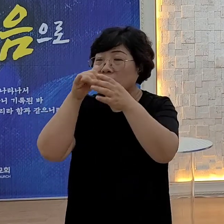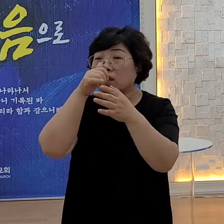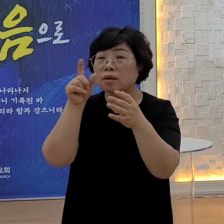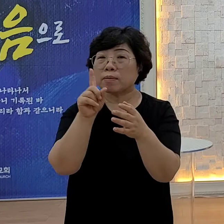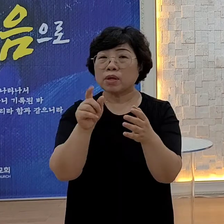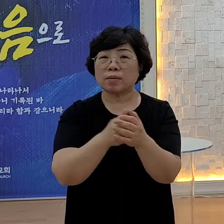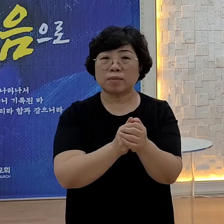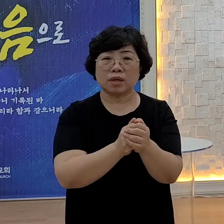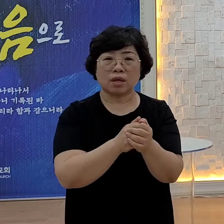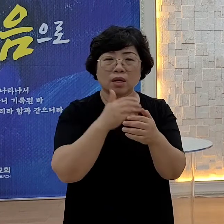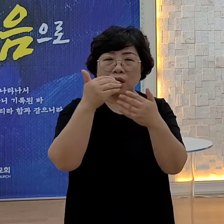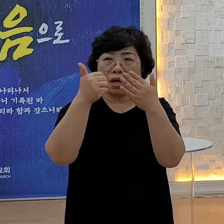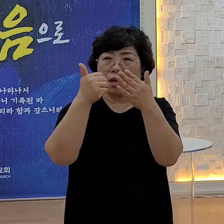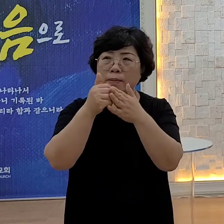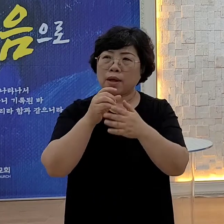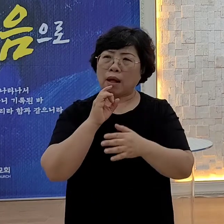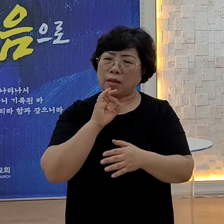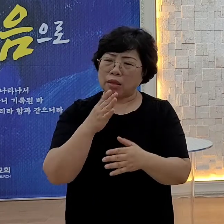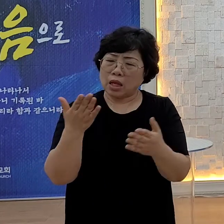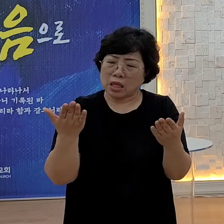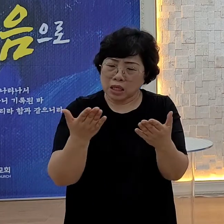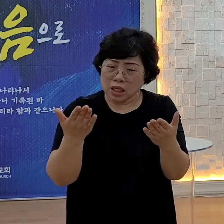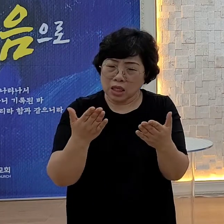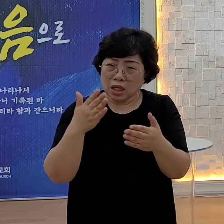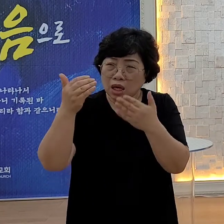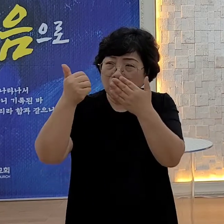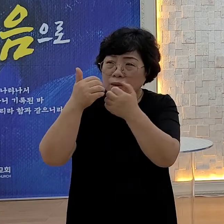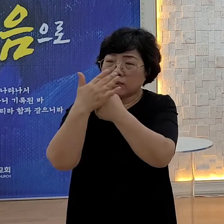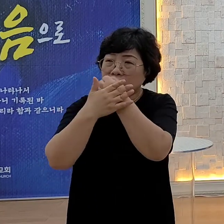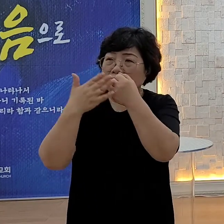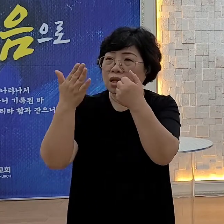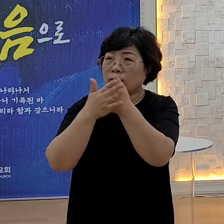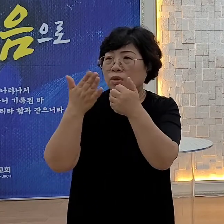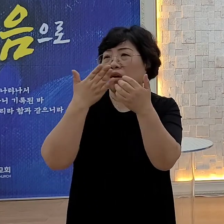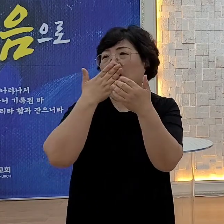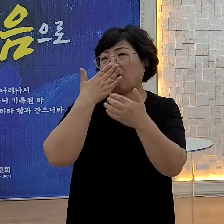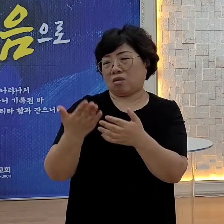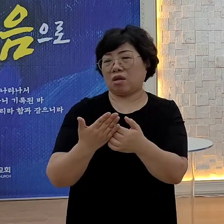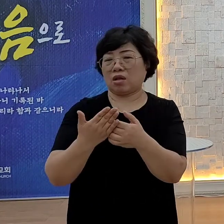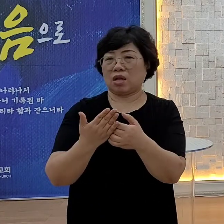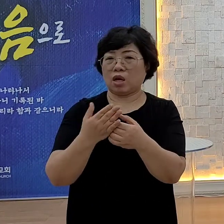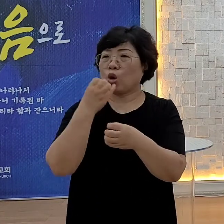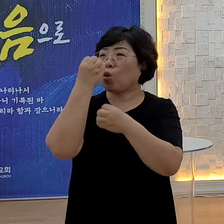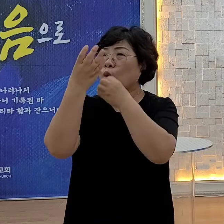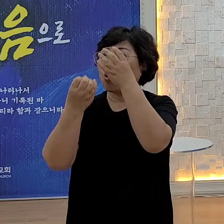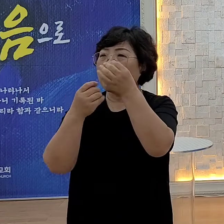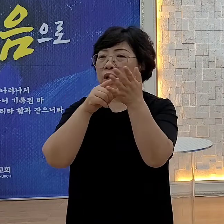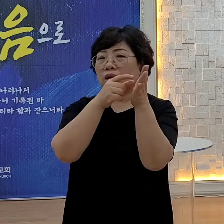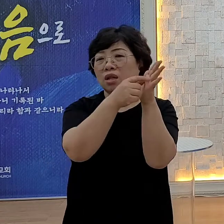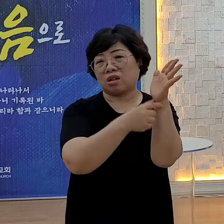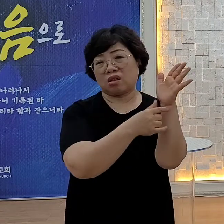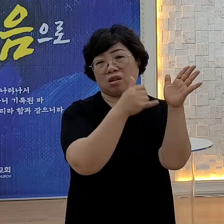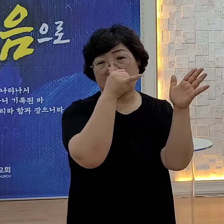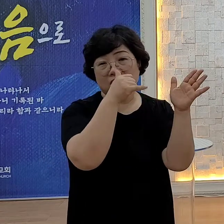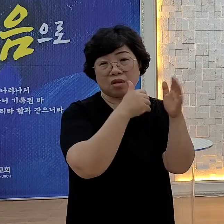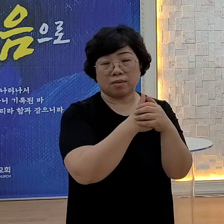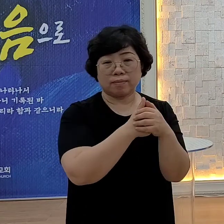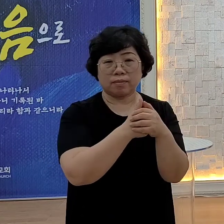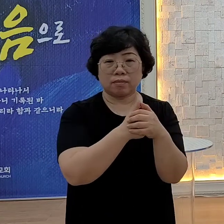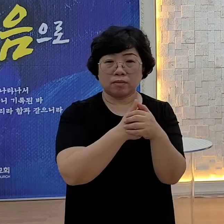일이 결국은 어떻게 된 일이에요? 하나님의 은혜로 된